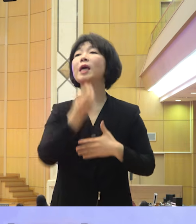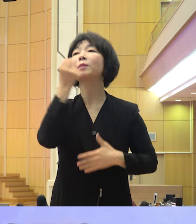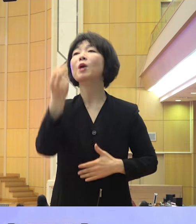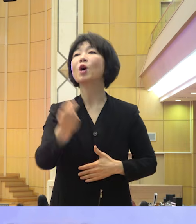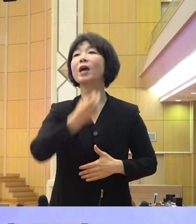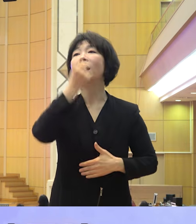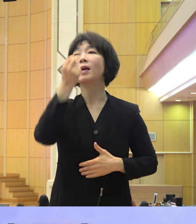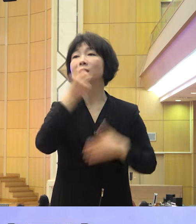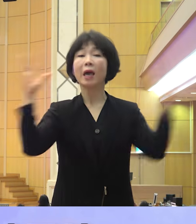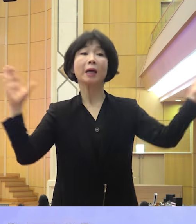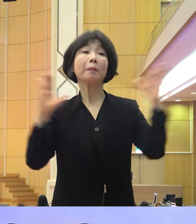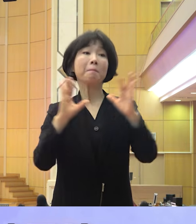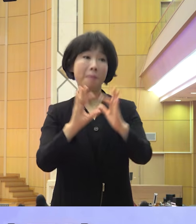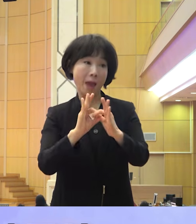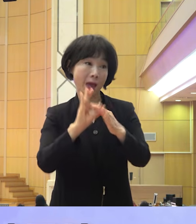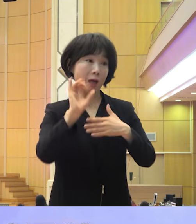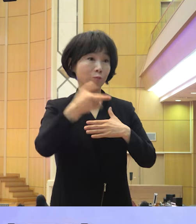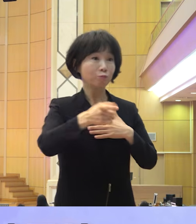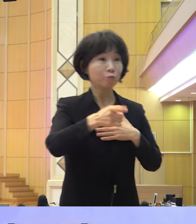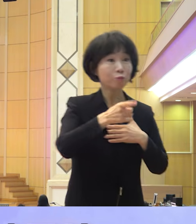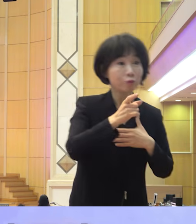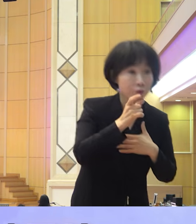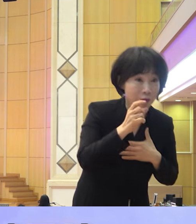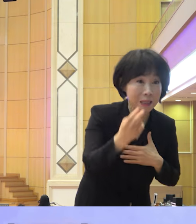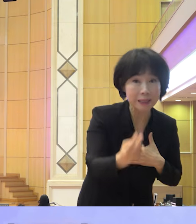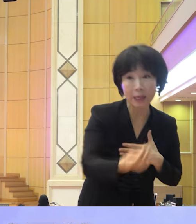무궁한 생명의 물일새.